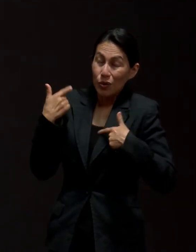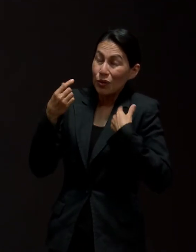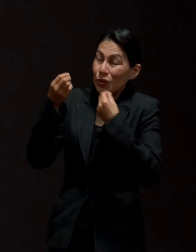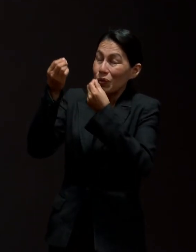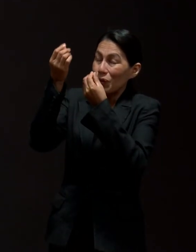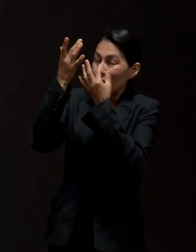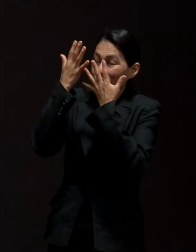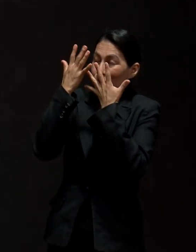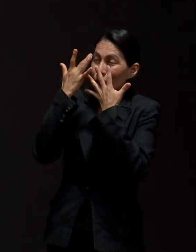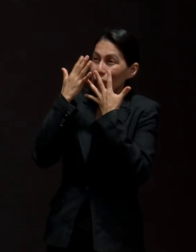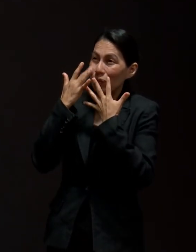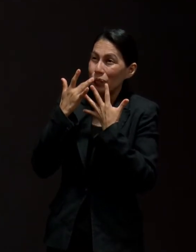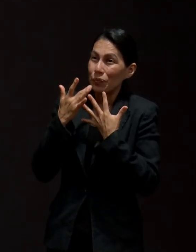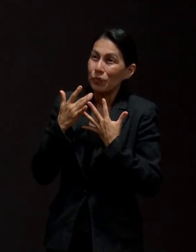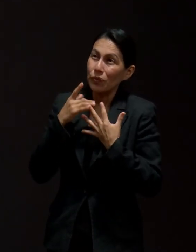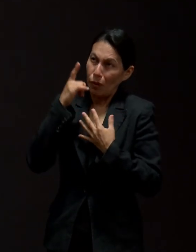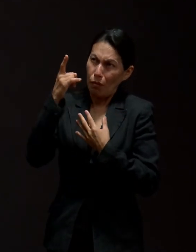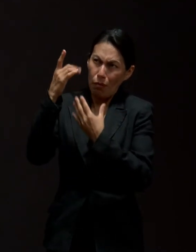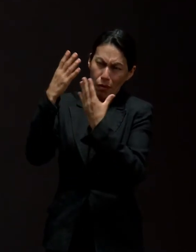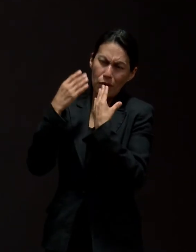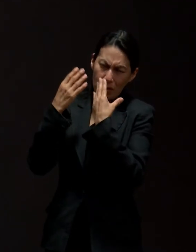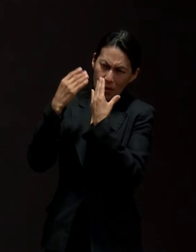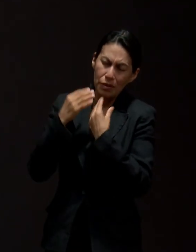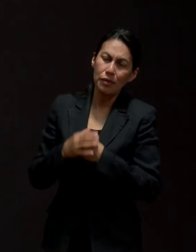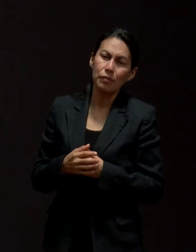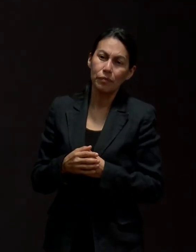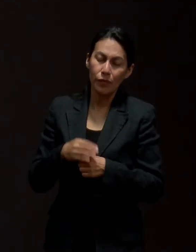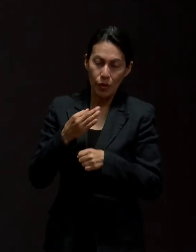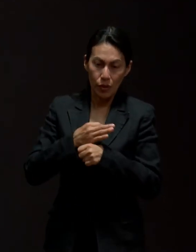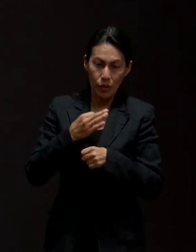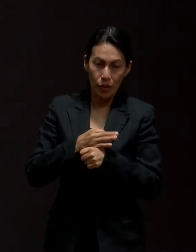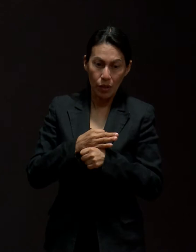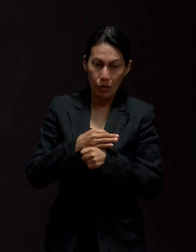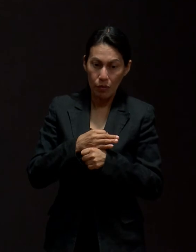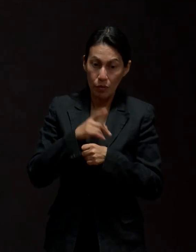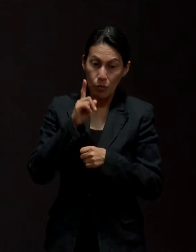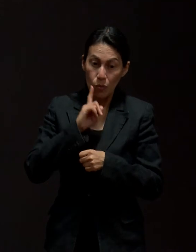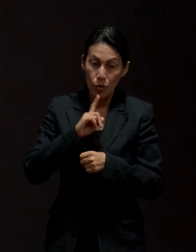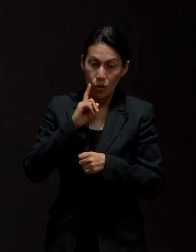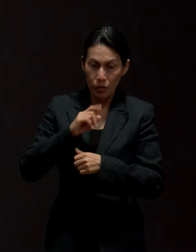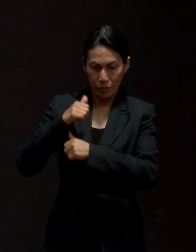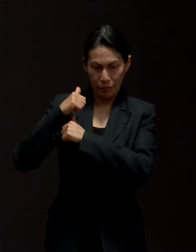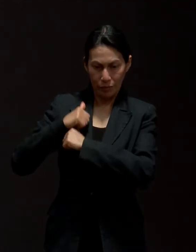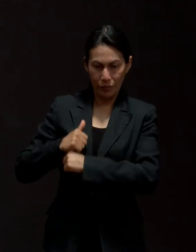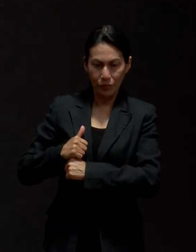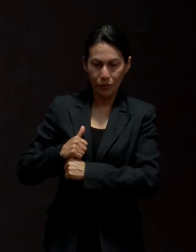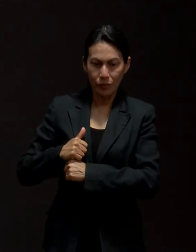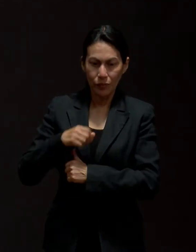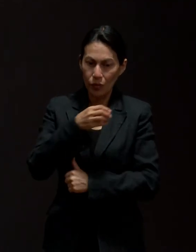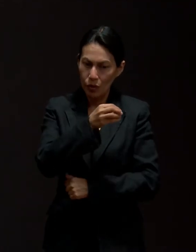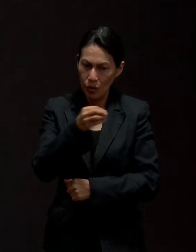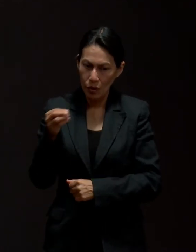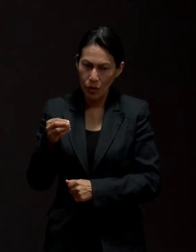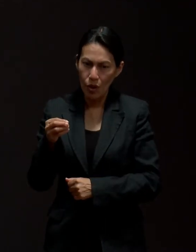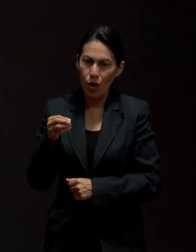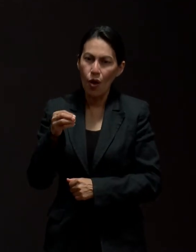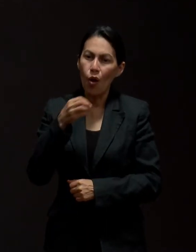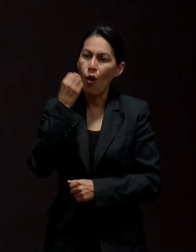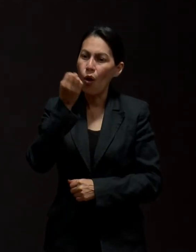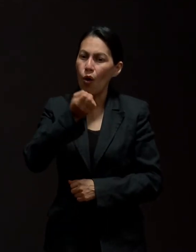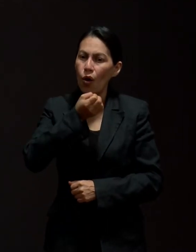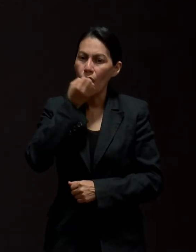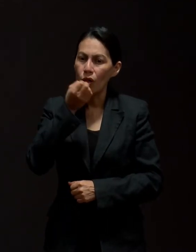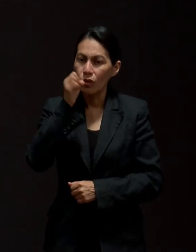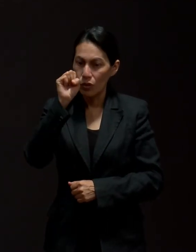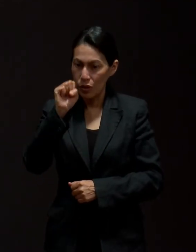Dios, llena de gozo, y Él mismo te va enseñando. Y hemos tenido, por ejemplo, ahorita tenemos una coordinadora que se llama Feli Schmidt.